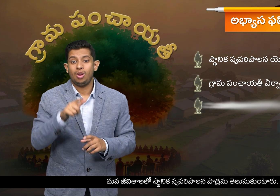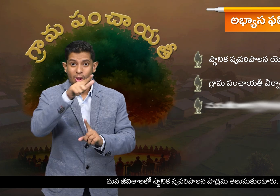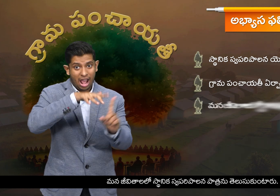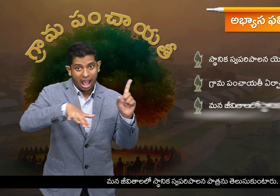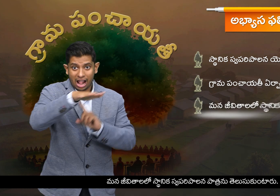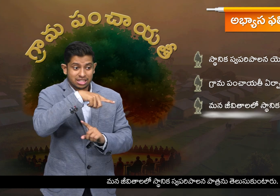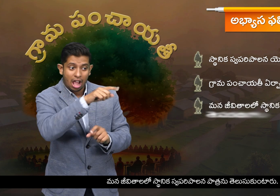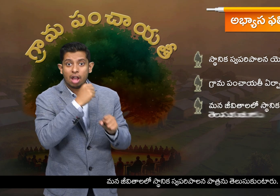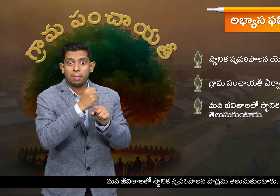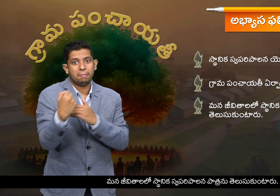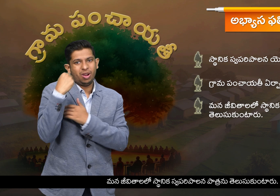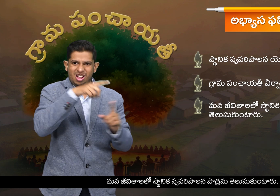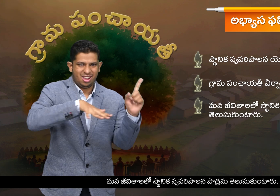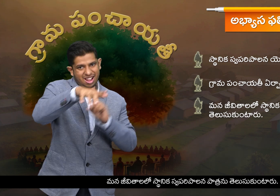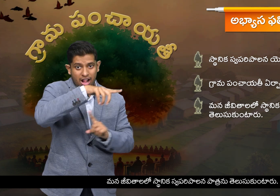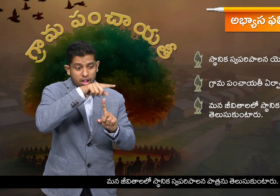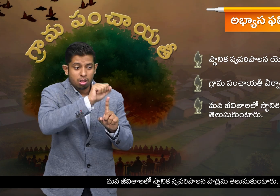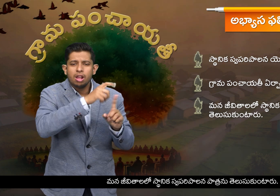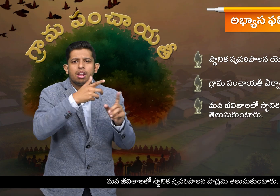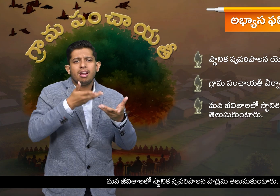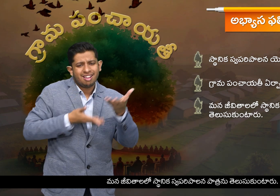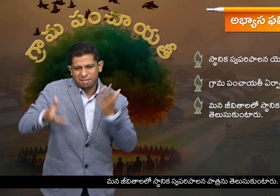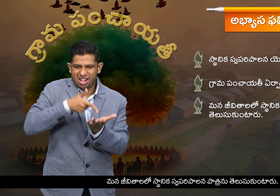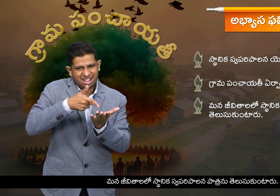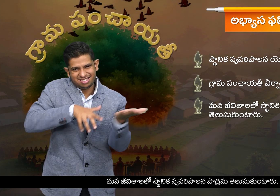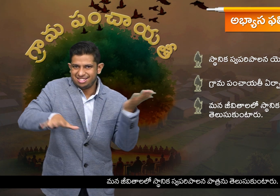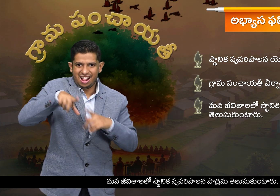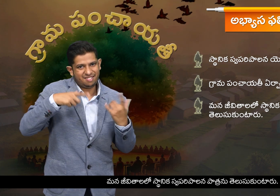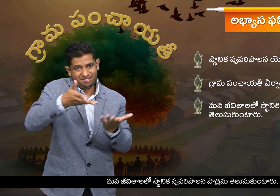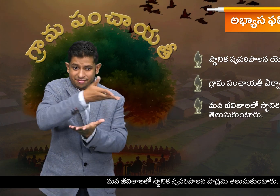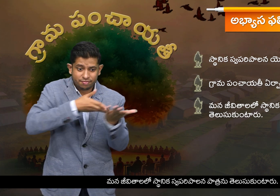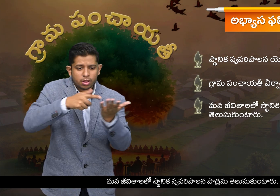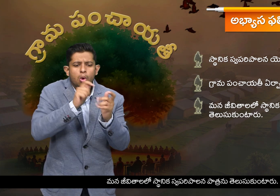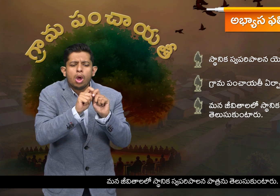మన జీవితాలలో స్థానిక స్వపరిపాలన పాత్రను తెలుసుకుంటారు.